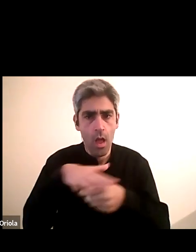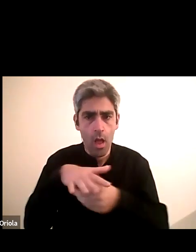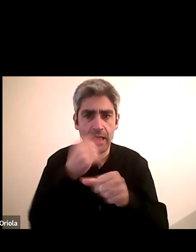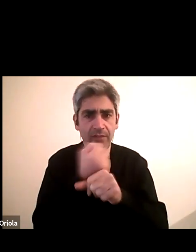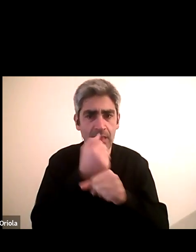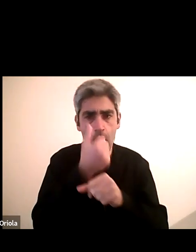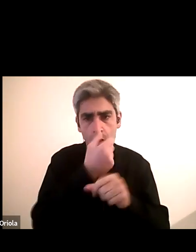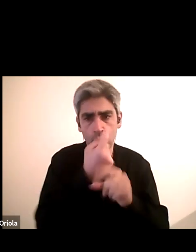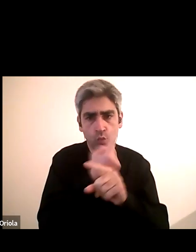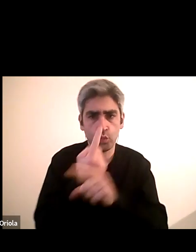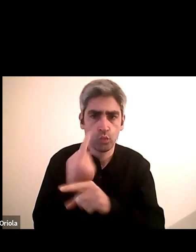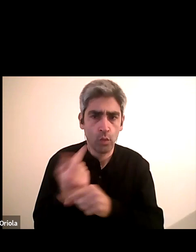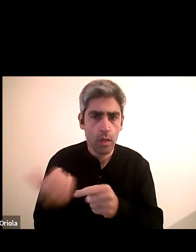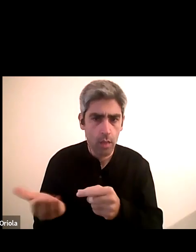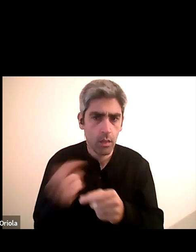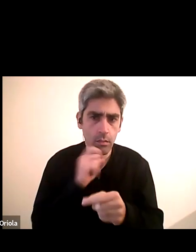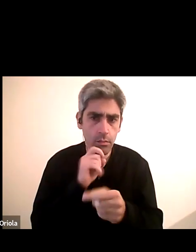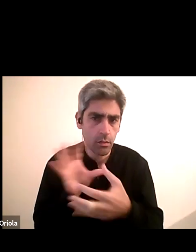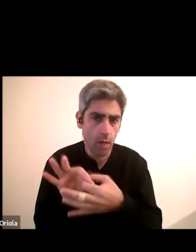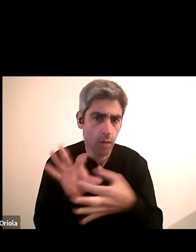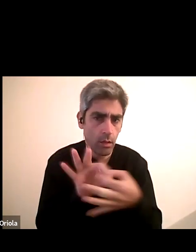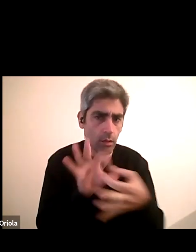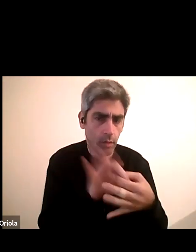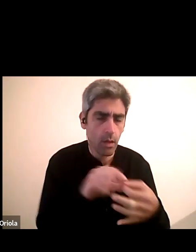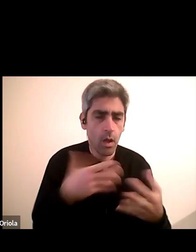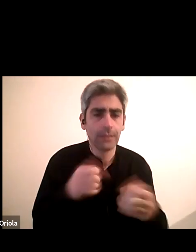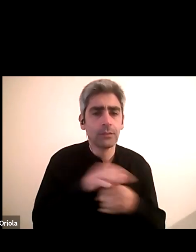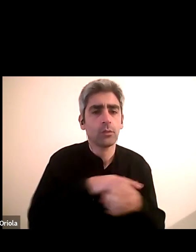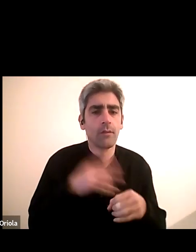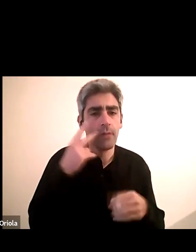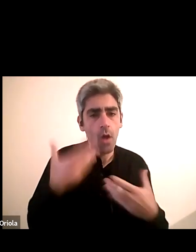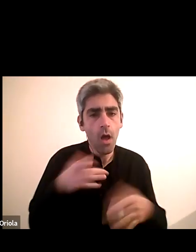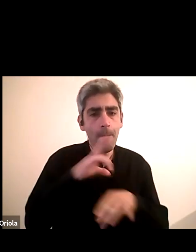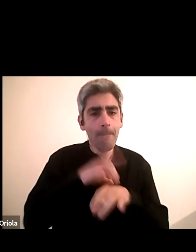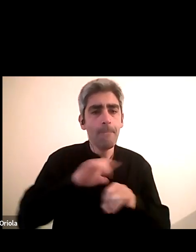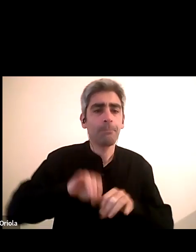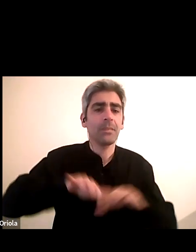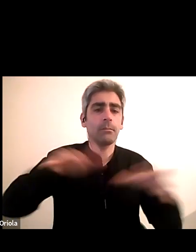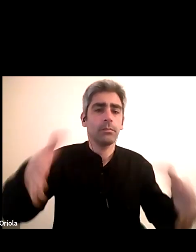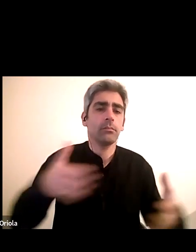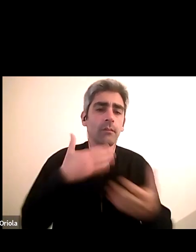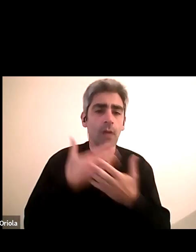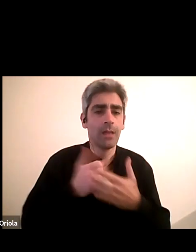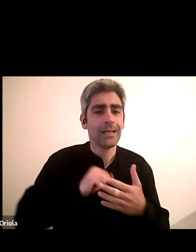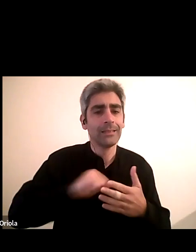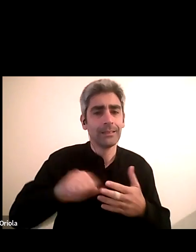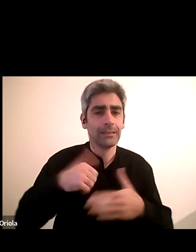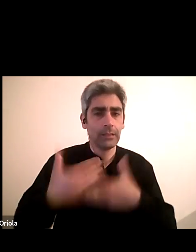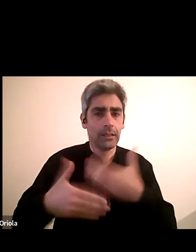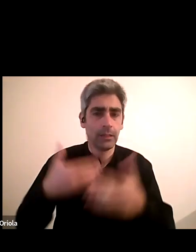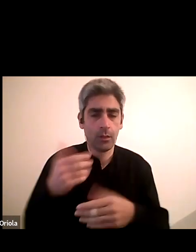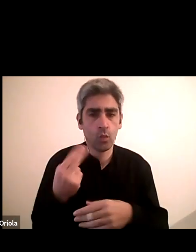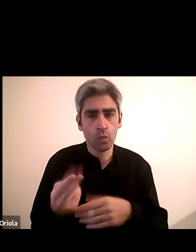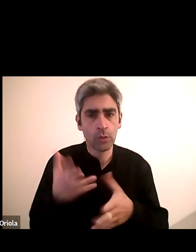atividades. Se calhar a situação que vivemos agora, a situação da pandemia, vai ela própria acelerar a